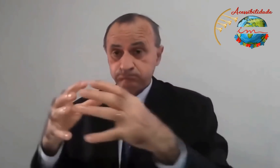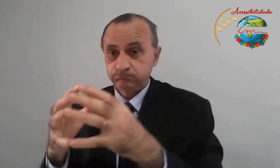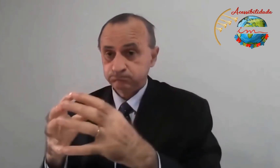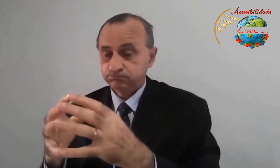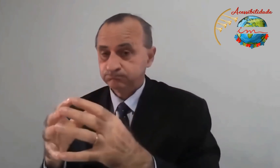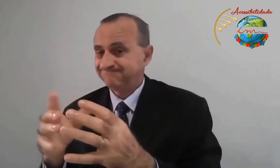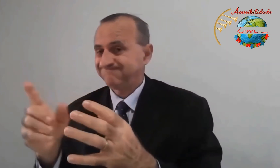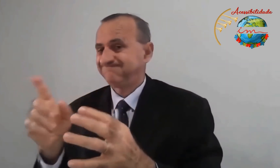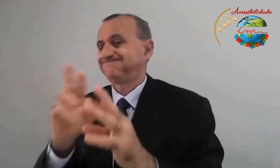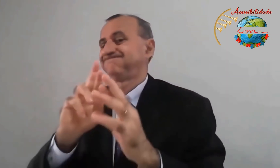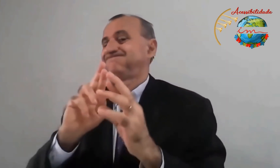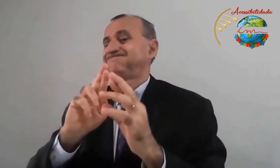não tinham azeite.